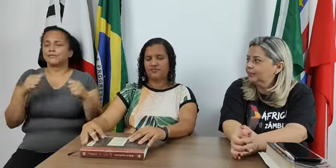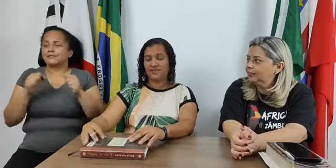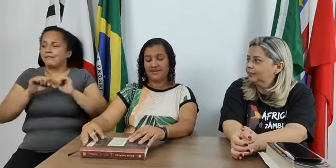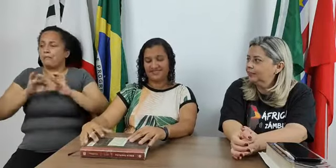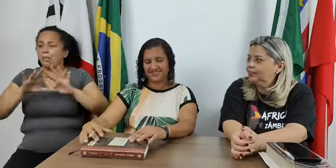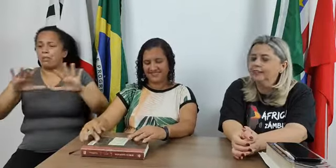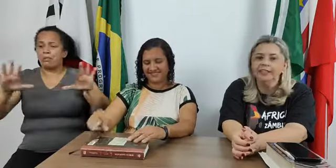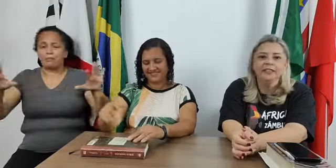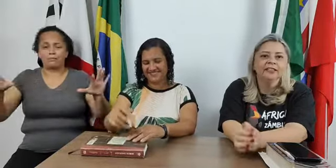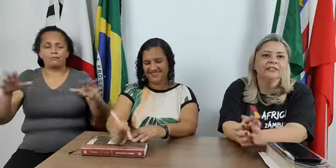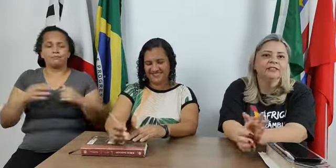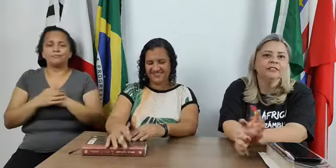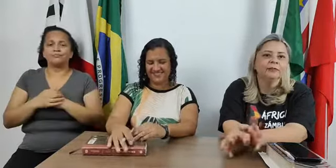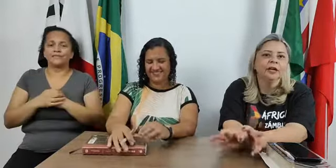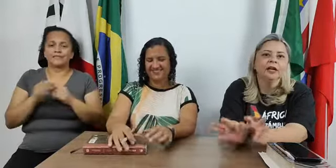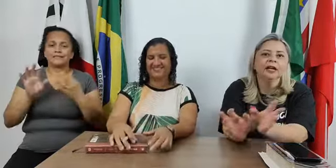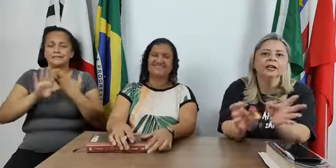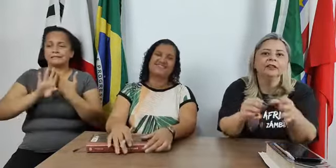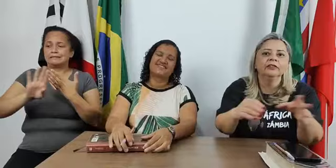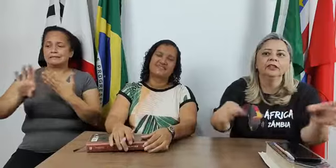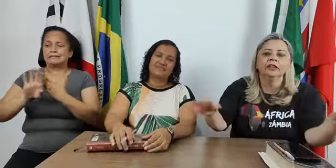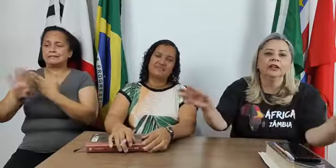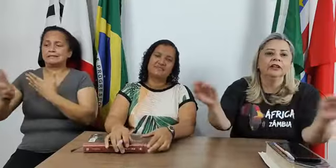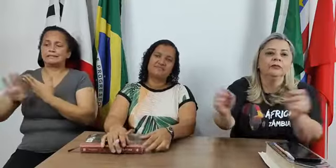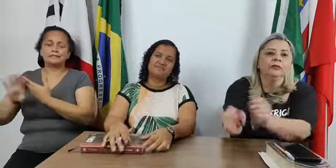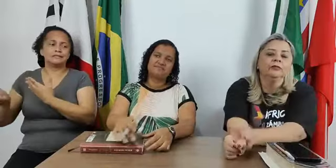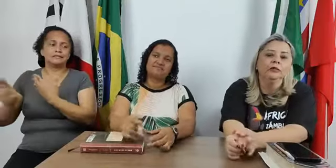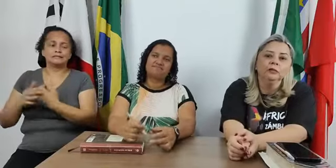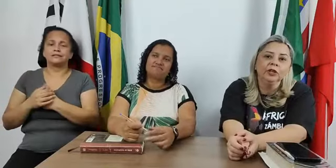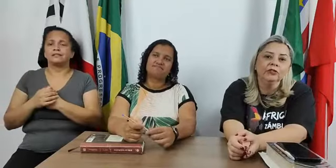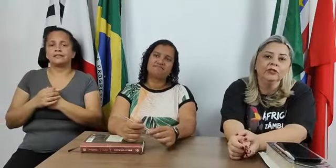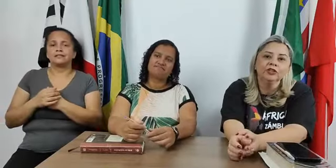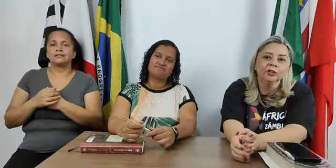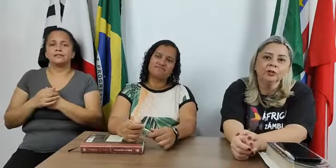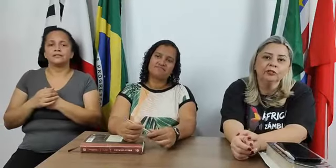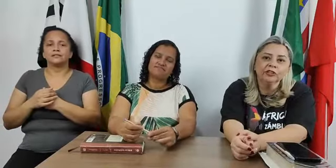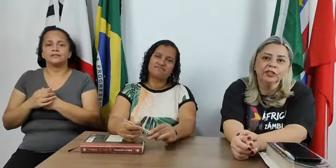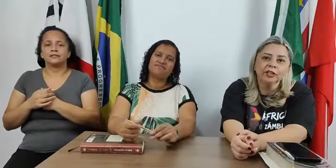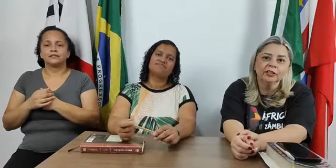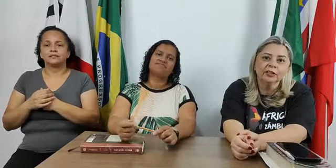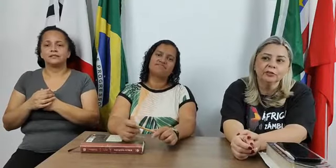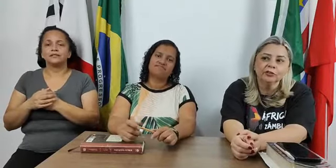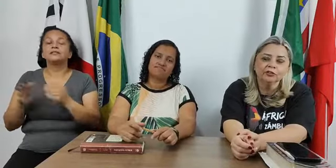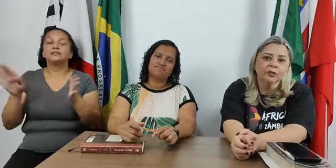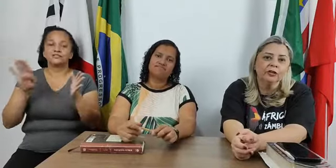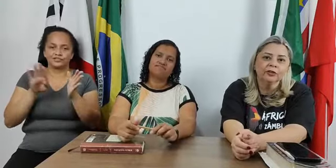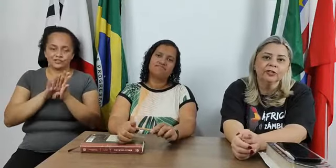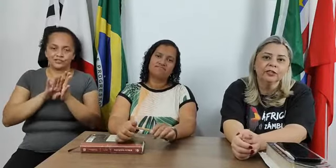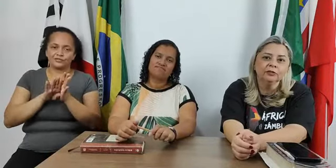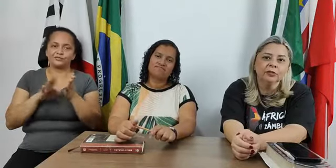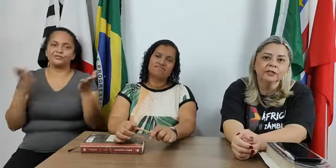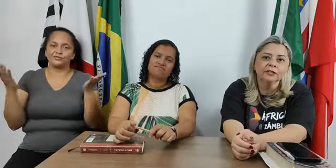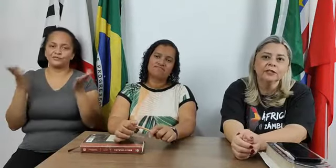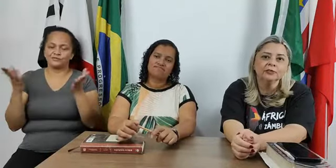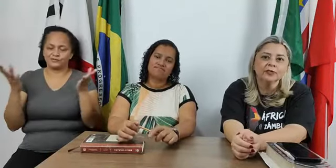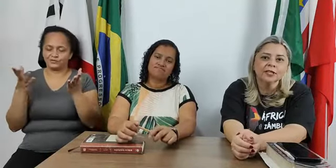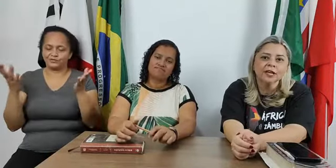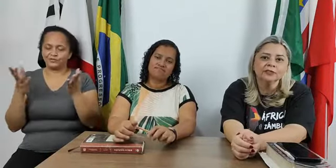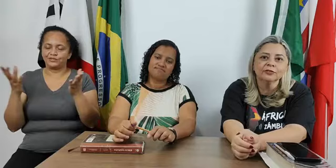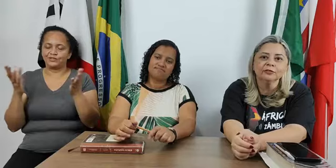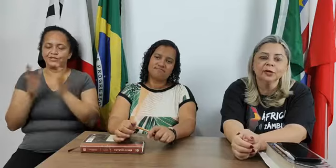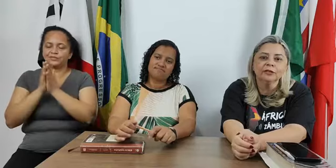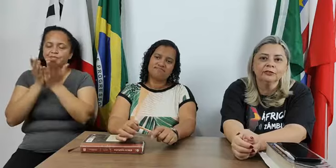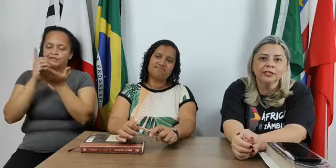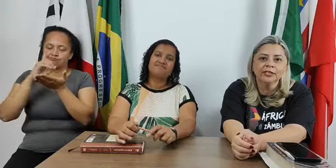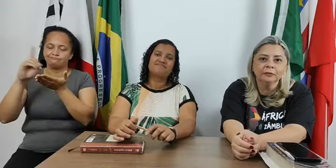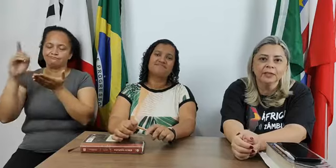né? Ele teve que se espalhar, e foi por isso que chegou o Evangelho até hoje para nós aqui no Brasil, em